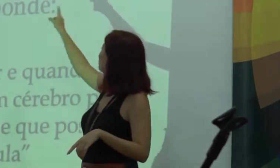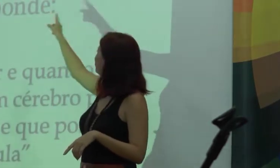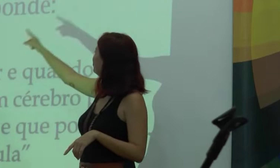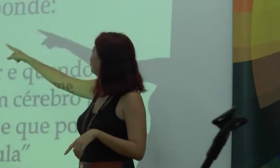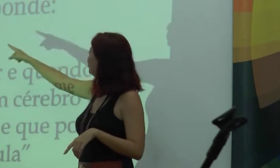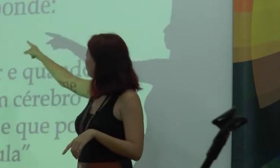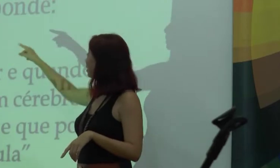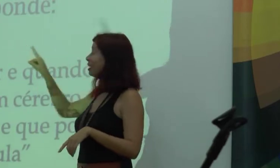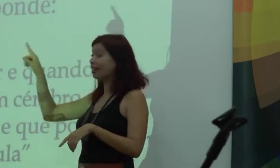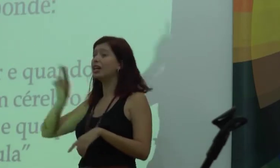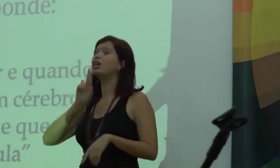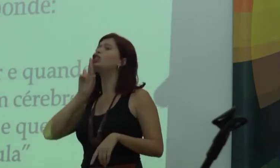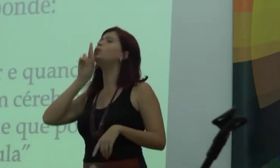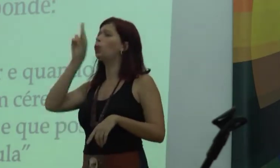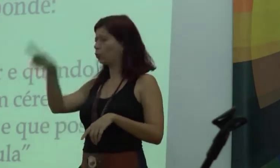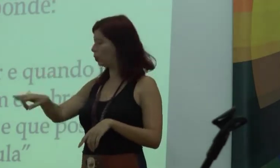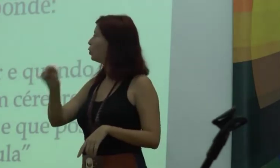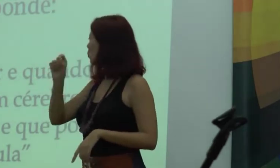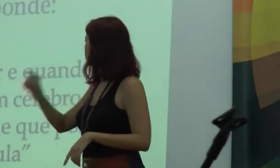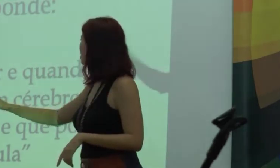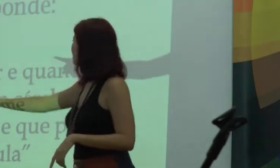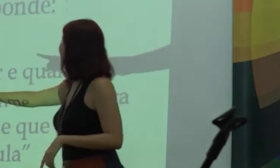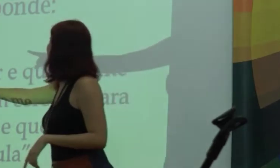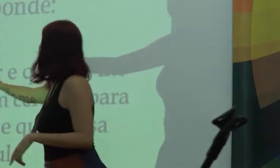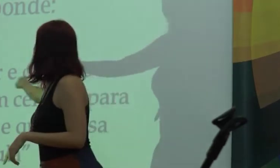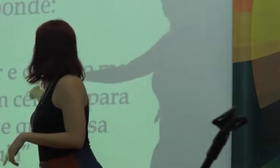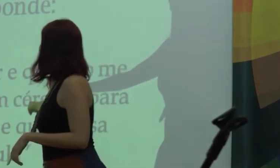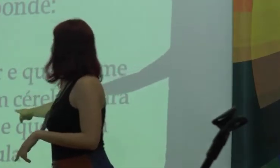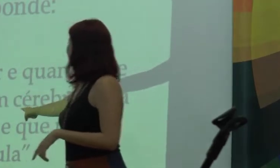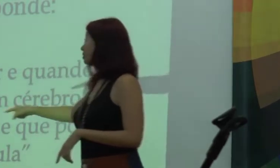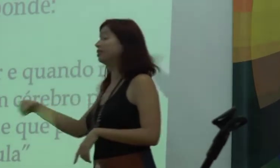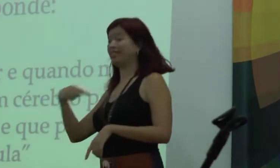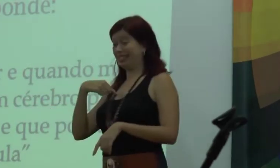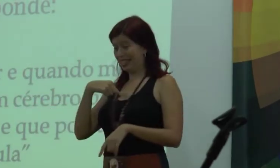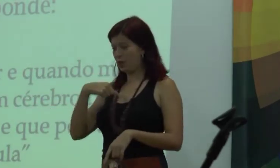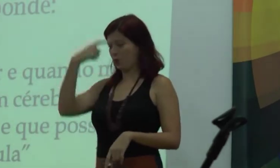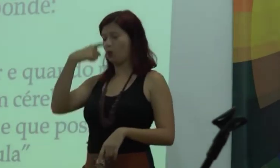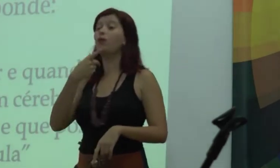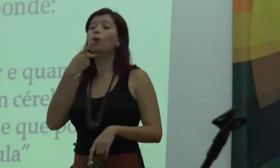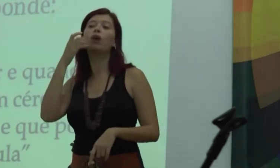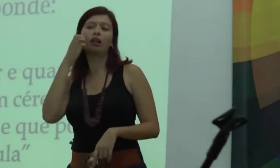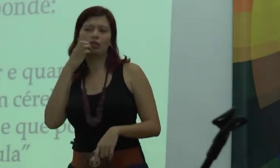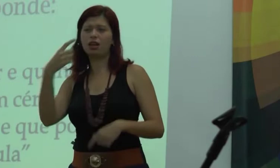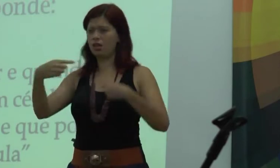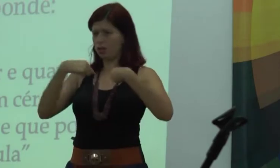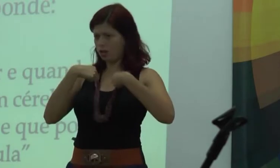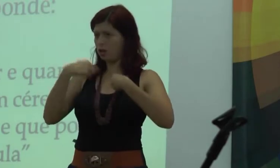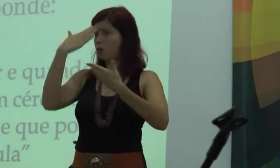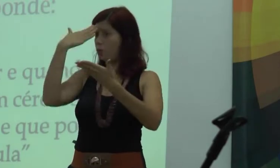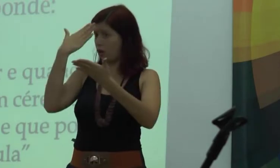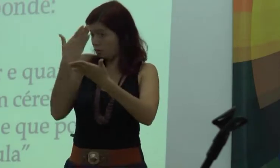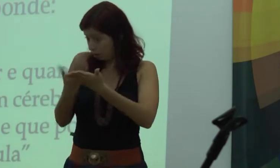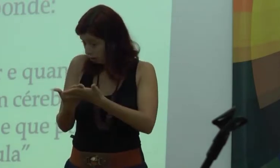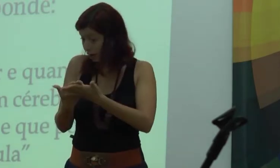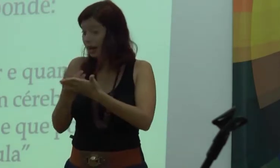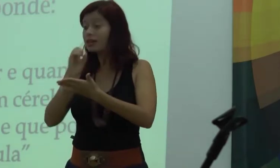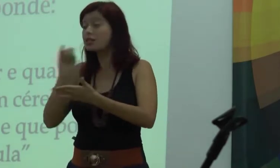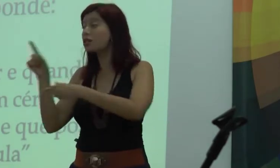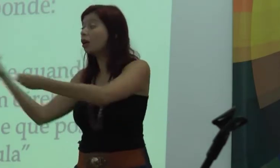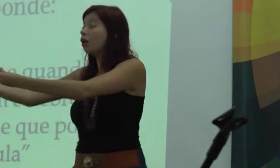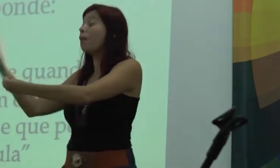Mas aí, o Rivail, né, ceticamente responde, eu só vou